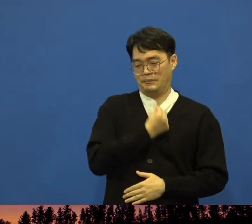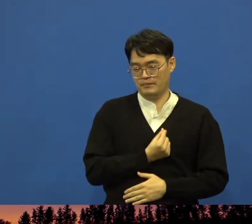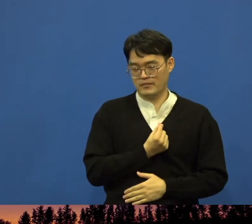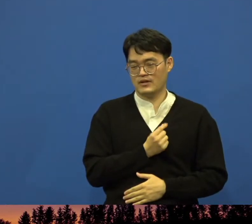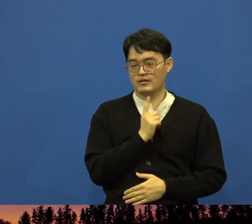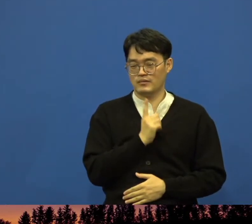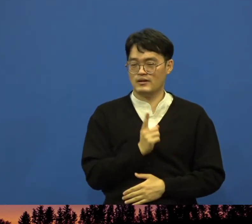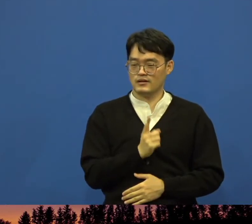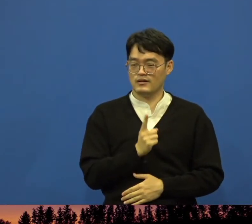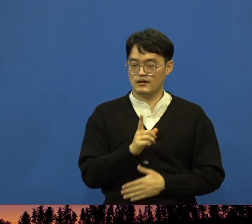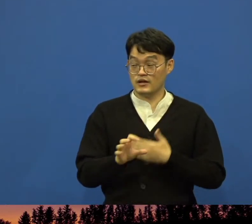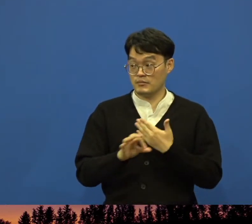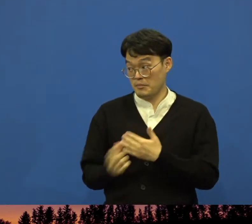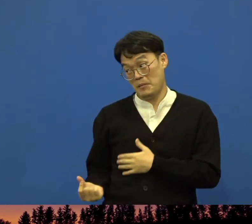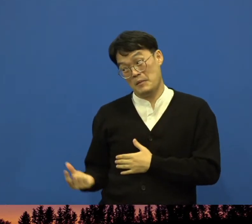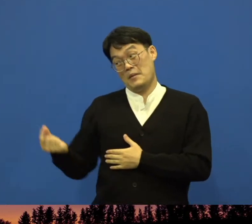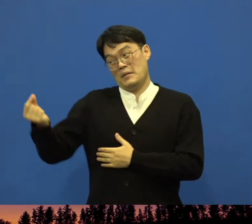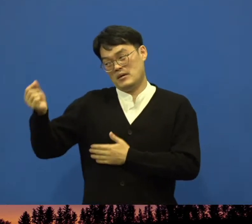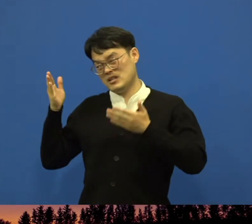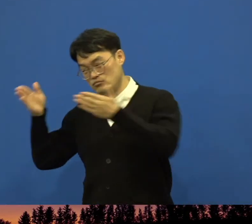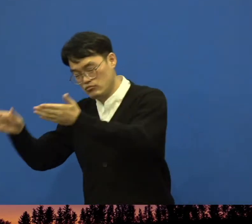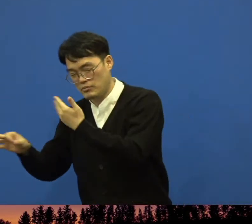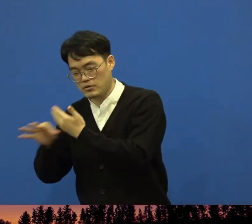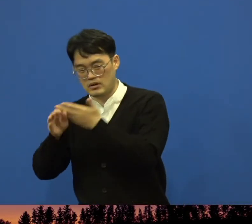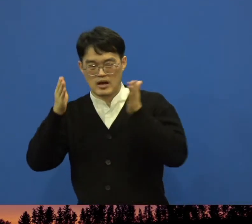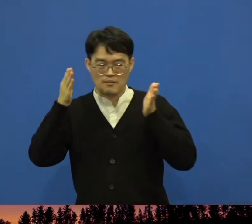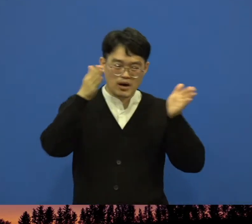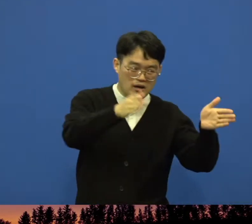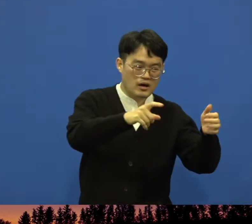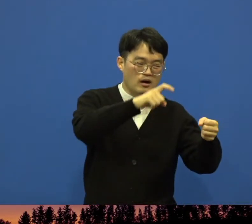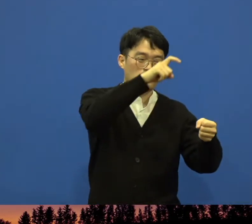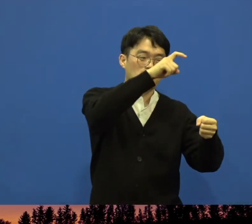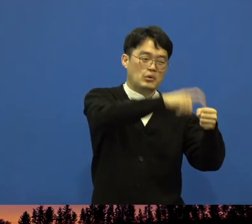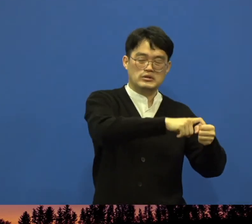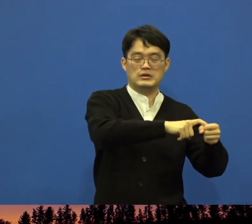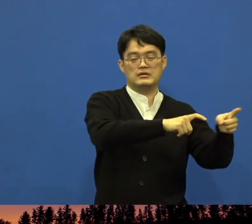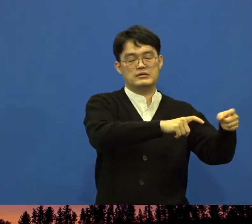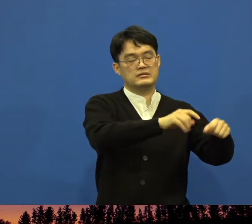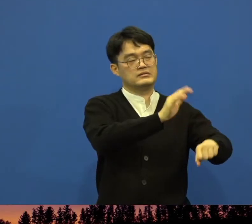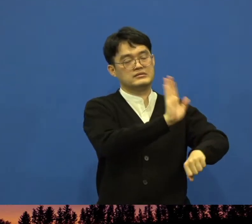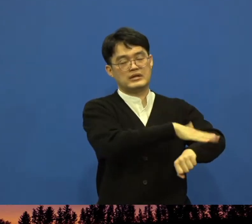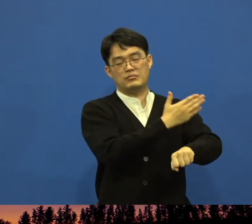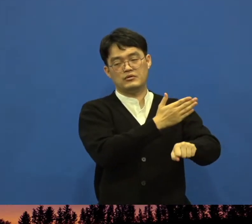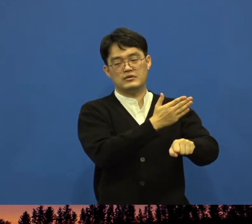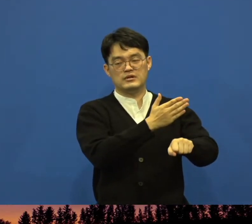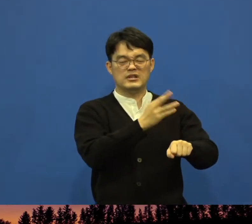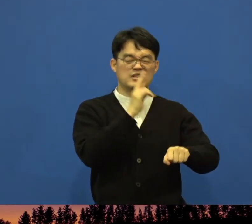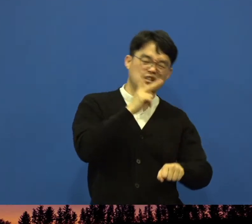방향을 놓쳐버리게 됩니다. 목적도 없어져요. 딱 하나밖에 없는 거예요. 빨리 성공.